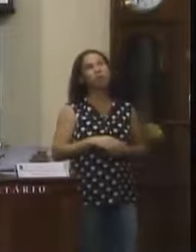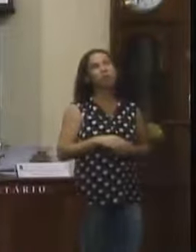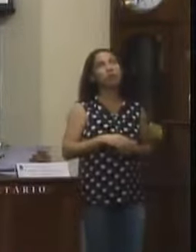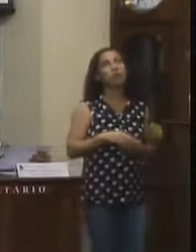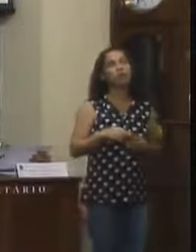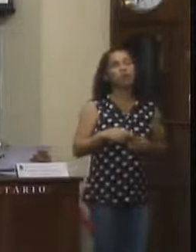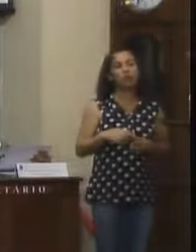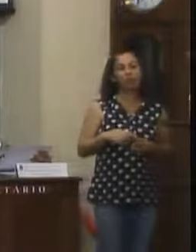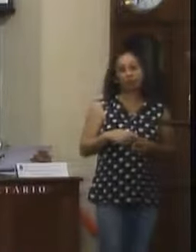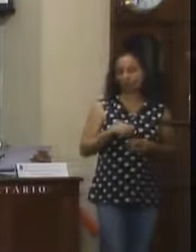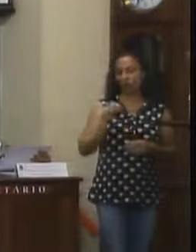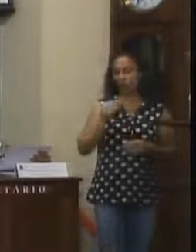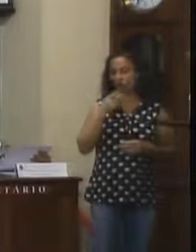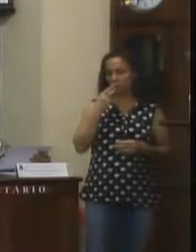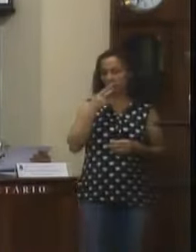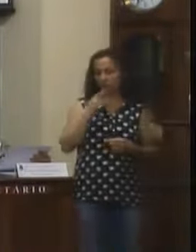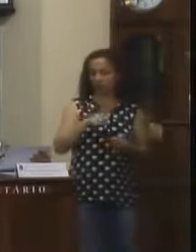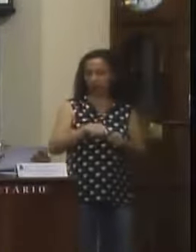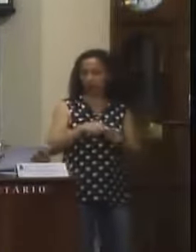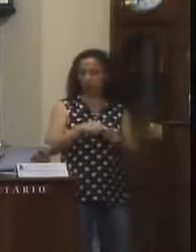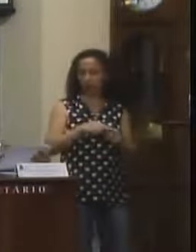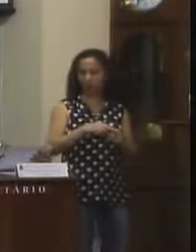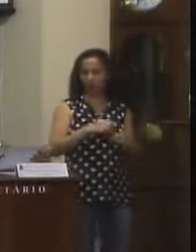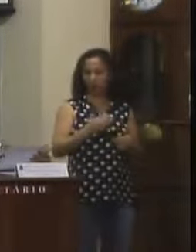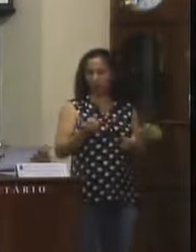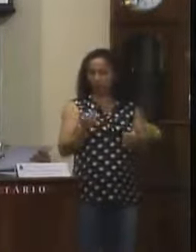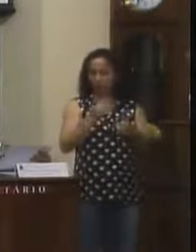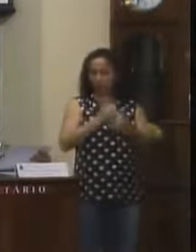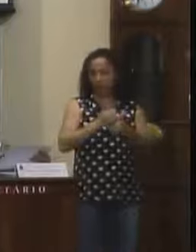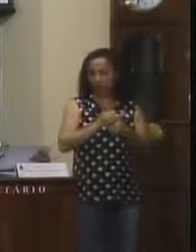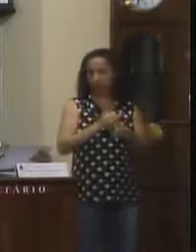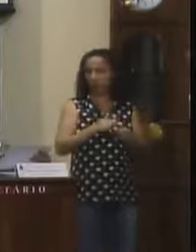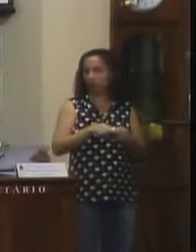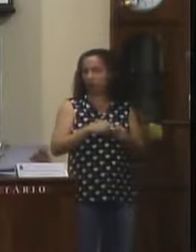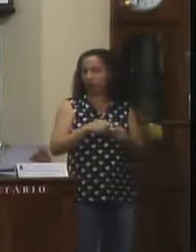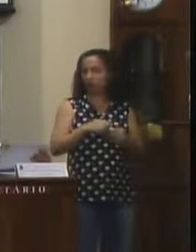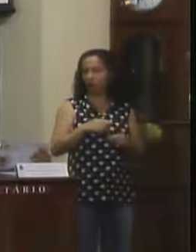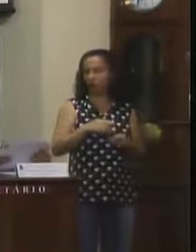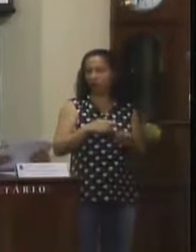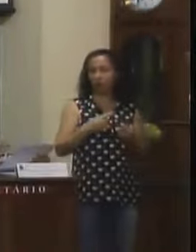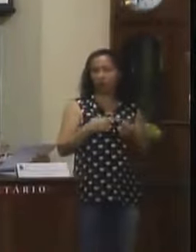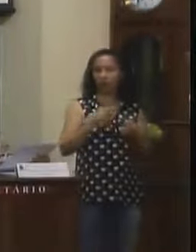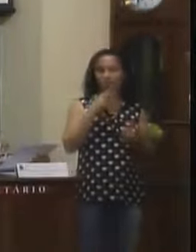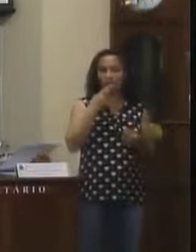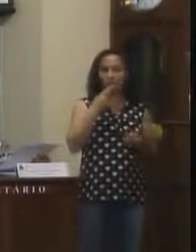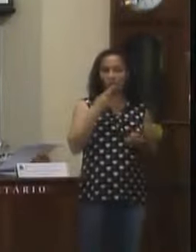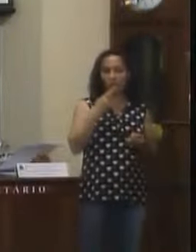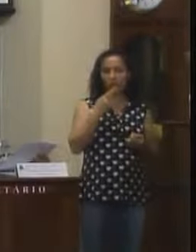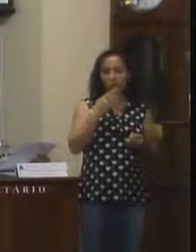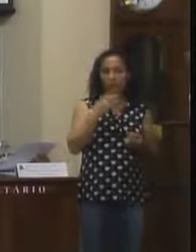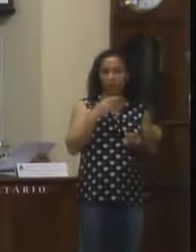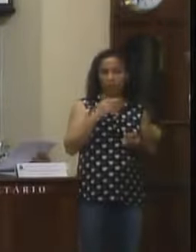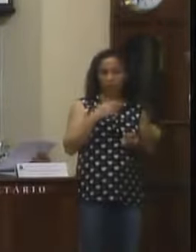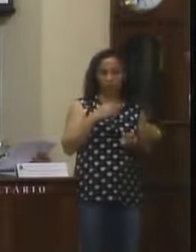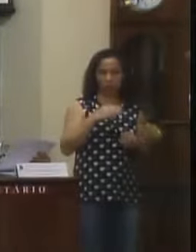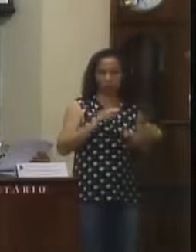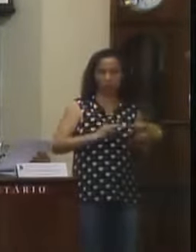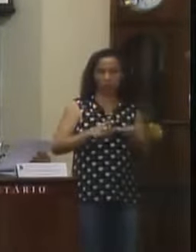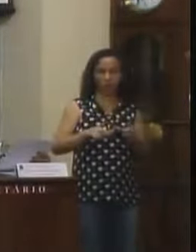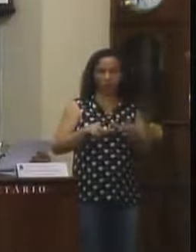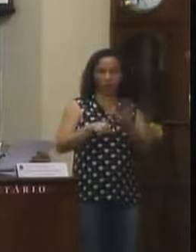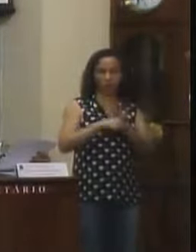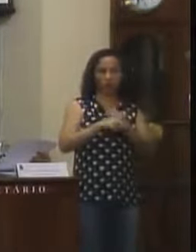relatório. Trata-se de projeto de lei ordinária oriundo do vereador Paulo Celso Alves Pena, nos termos da emenda acima colecionada. O presente projeto de lei tem como